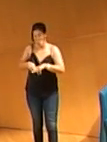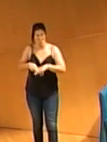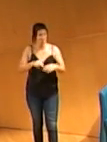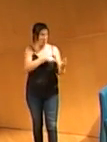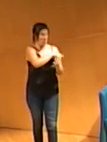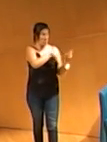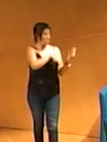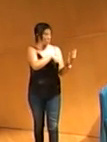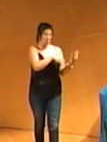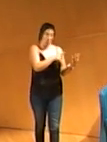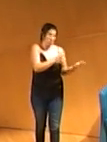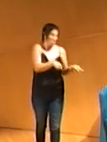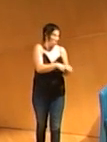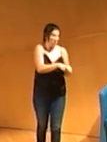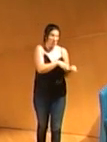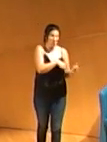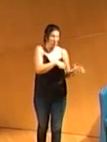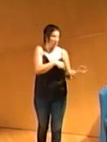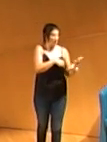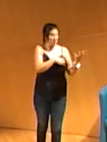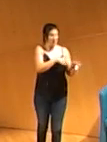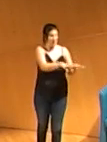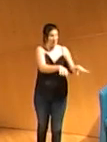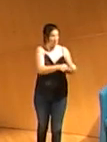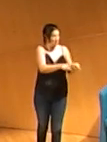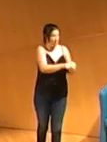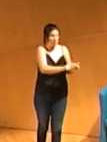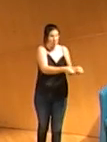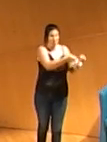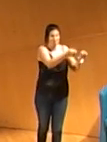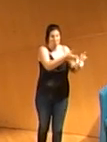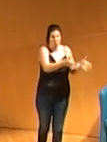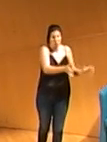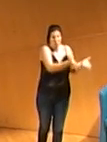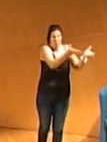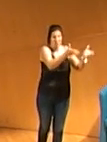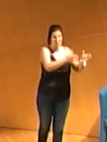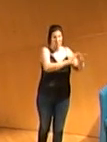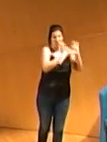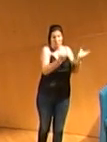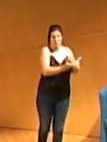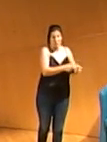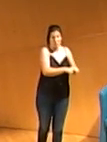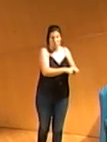C'est-à-dire, ils vont être là, un peu comme Lou le dit aussi. Mais voilà,